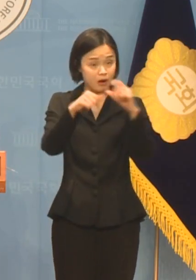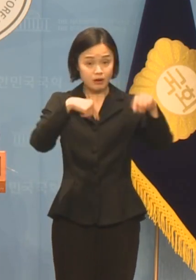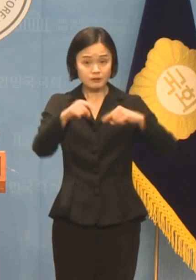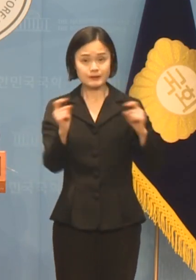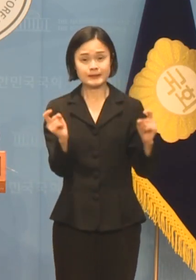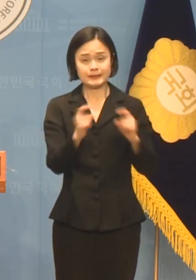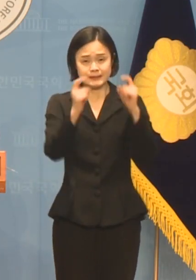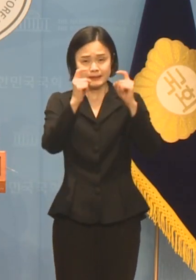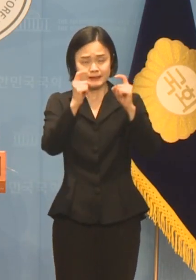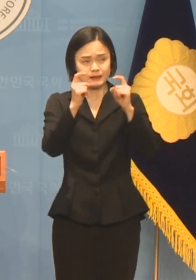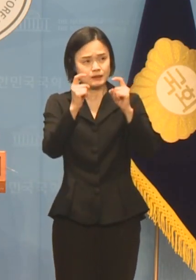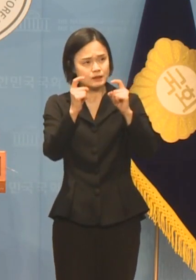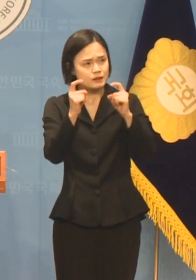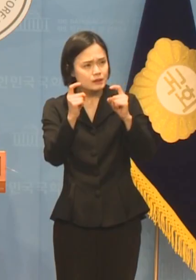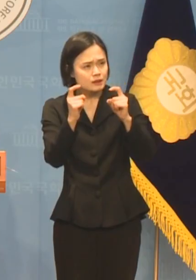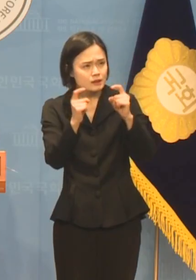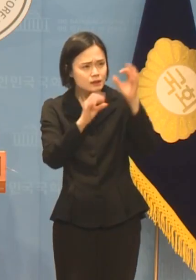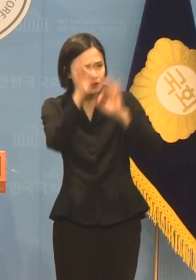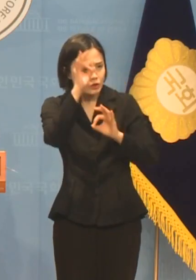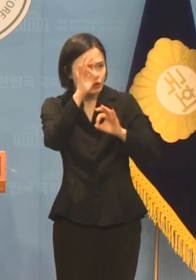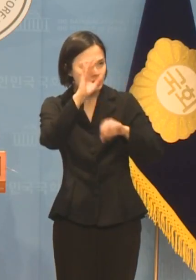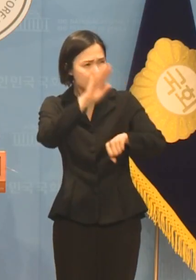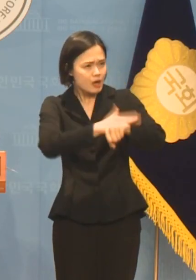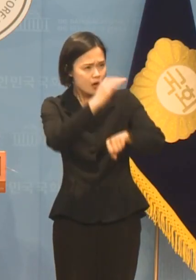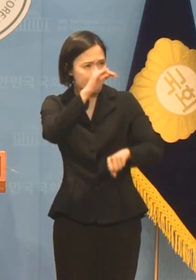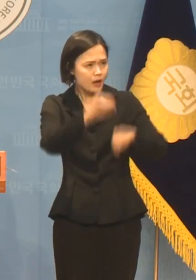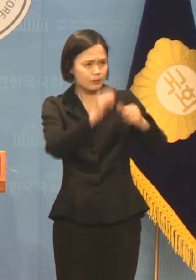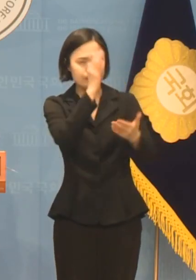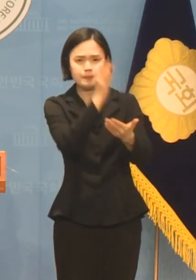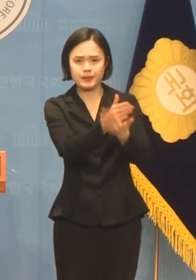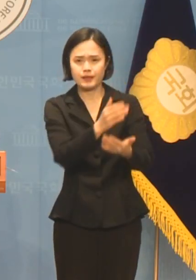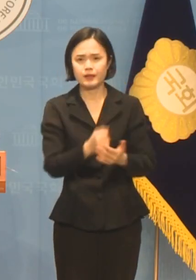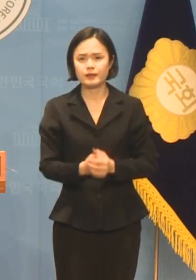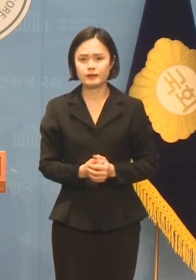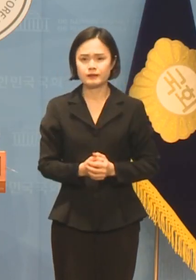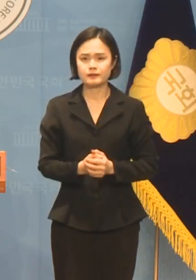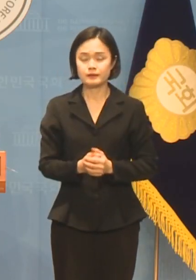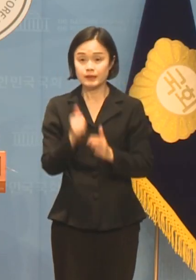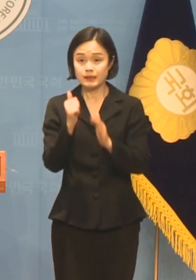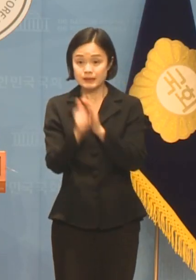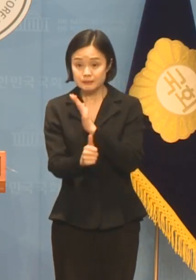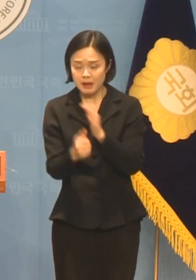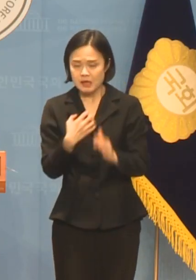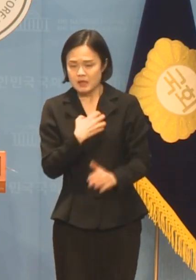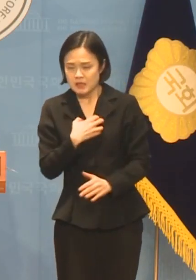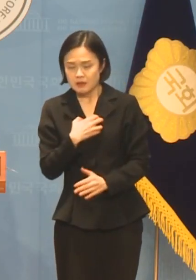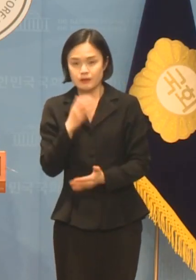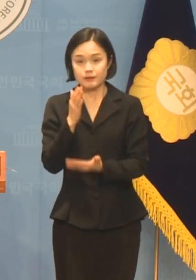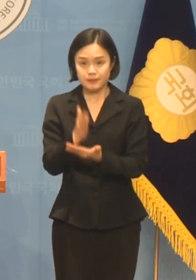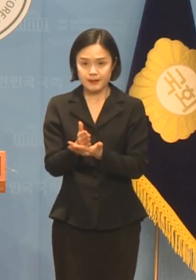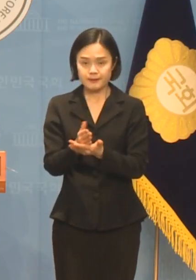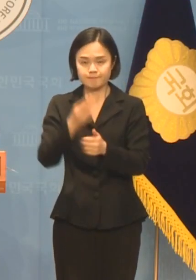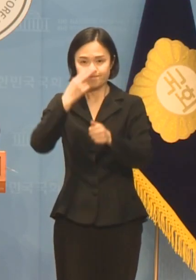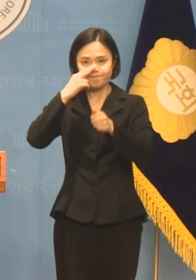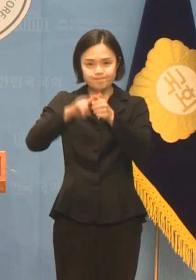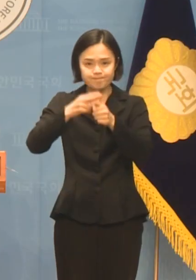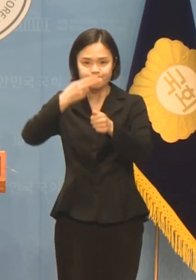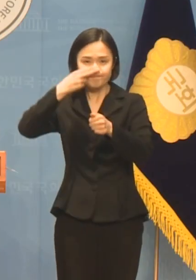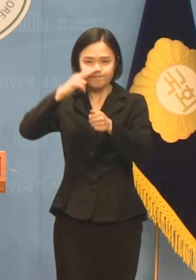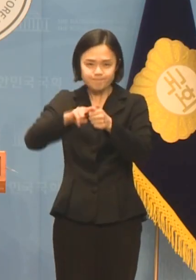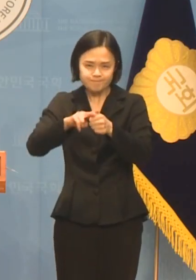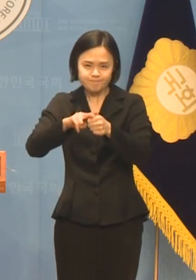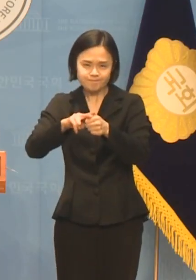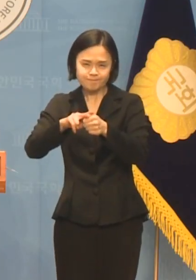우를 범하지 마십시오. 실패를 두려워하지 않고 도전과 축적을 통해 성공을